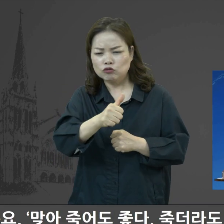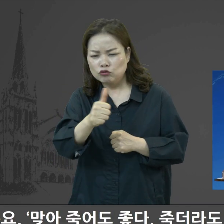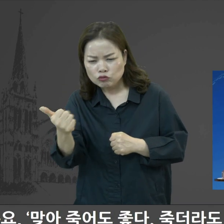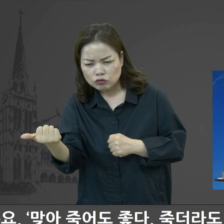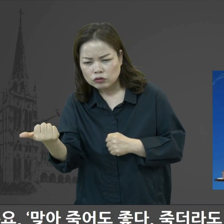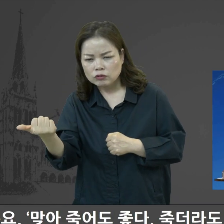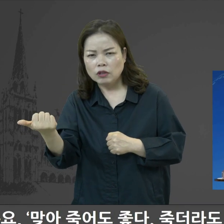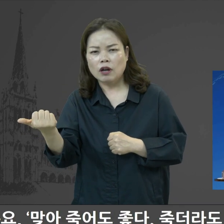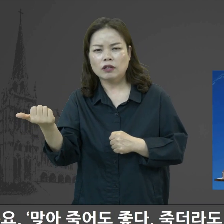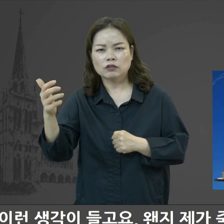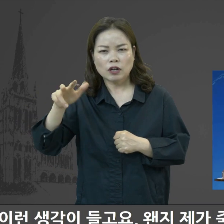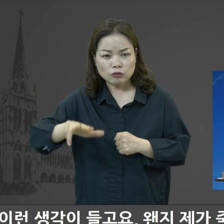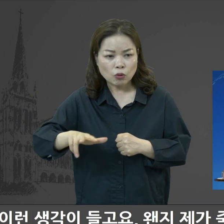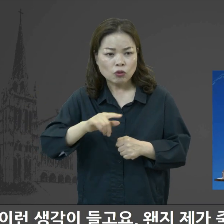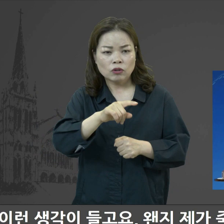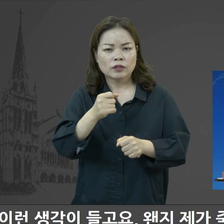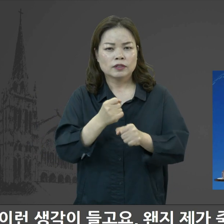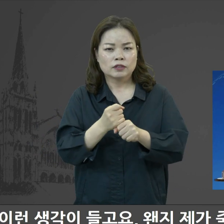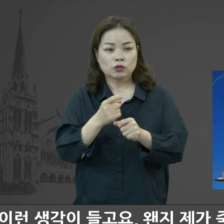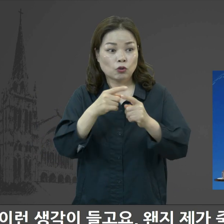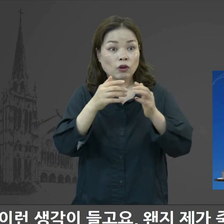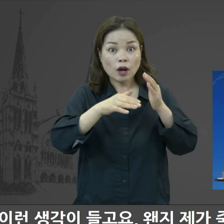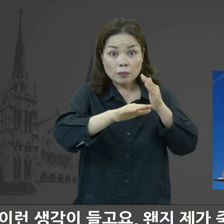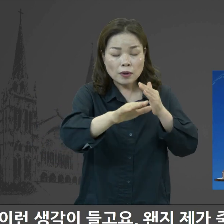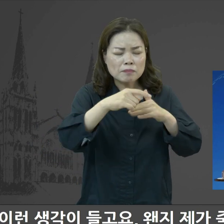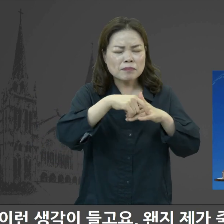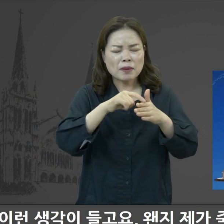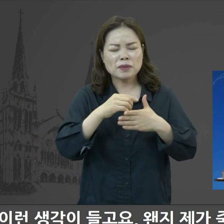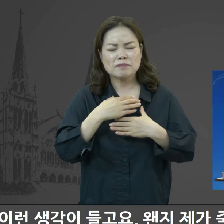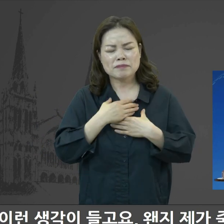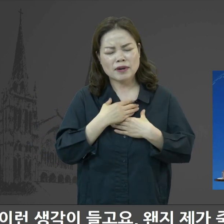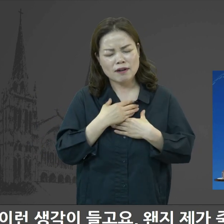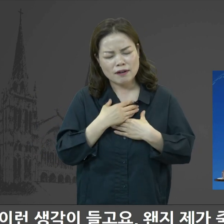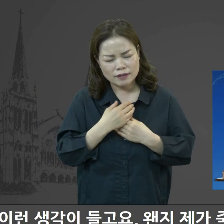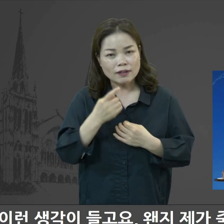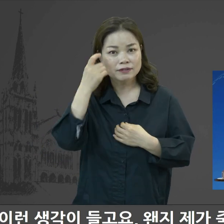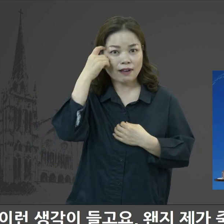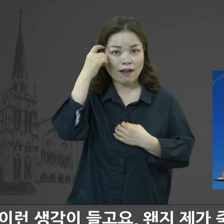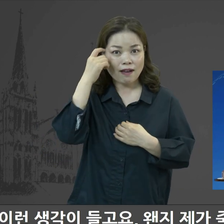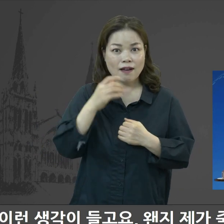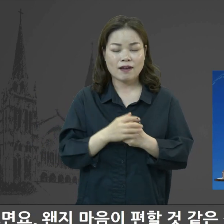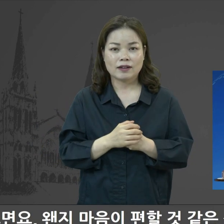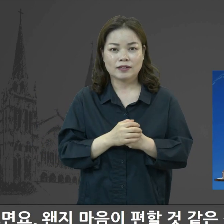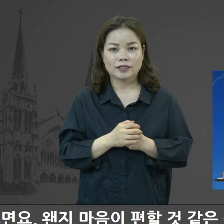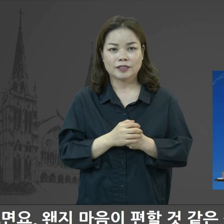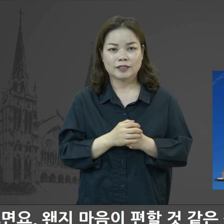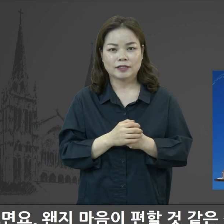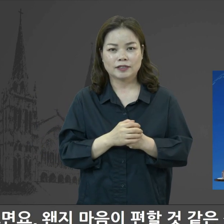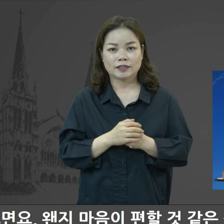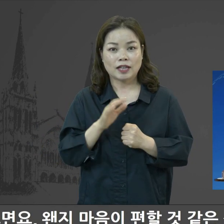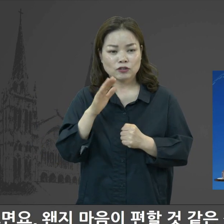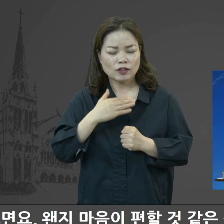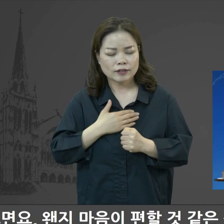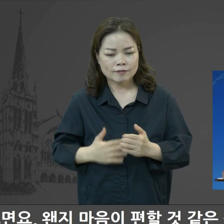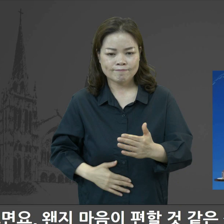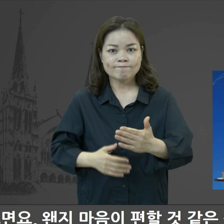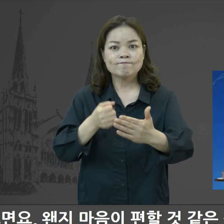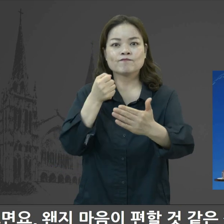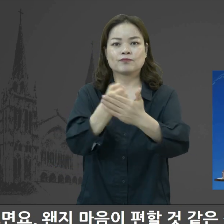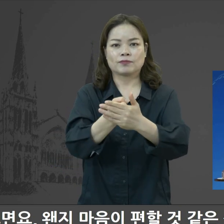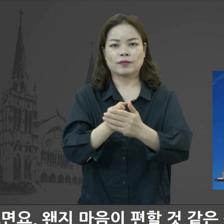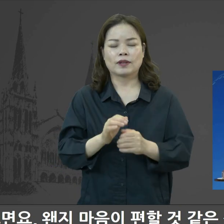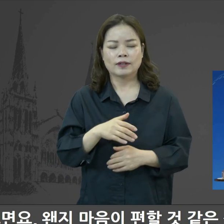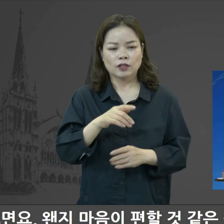죽더라도 교회 한번 나가보고 죽으면요 왠지 마음이 편할 것 같은 생각이 자꾸 드는 거예요. 그래서 나중에는 제가 결단을 딱